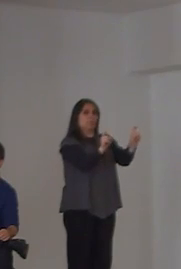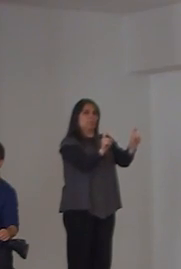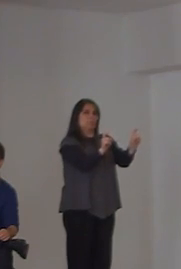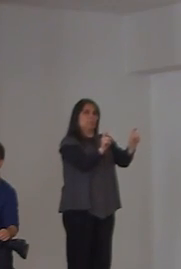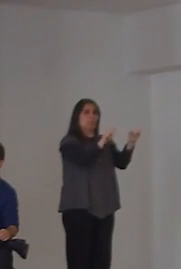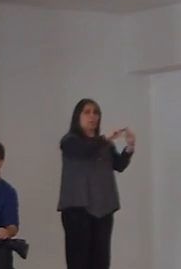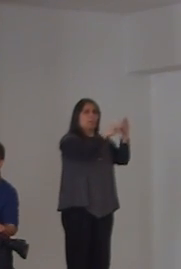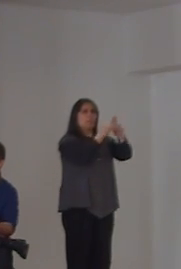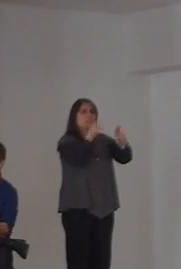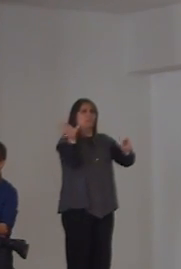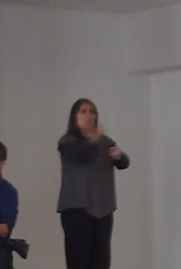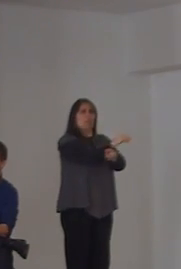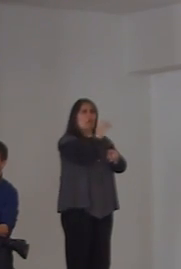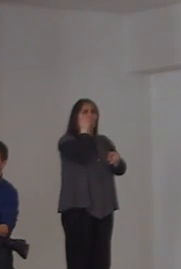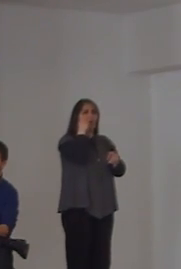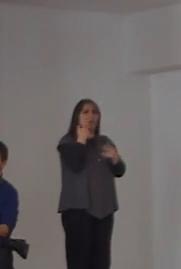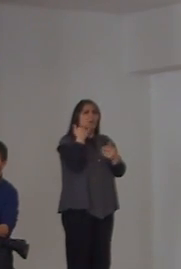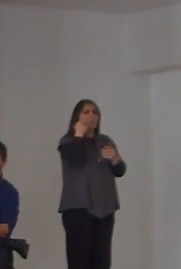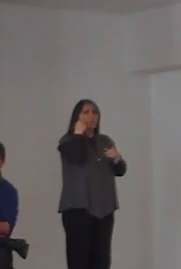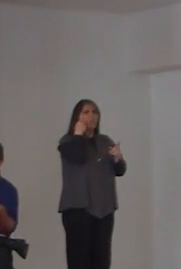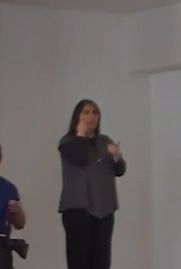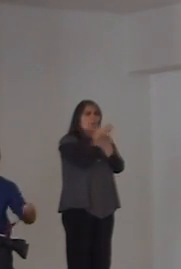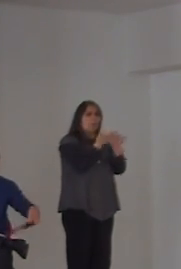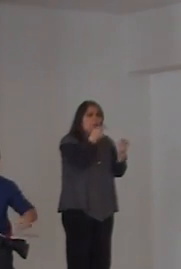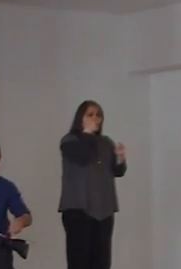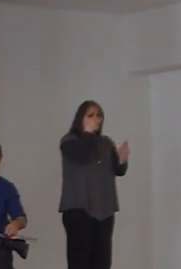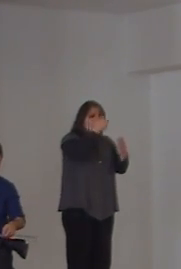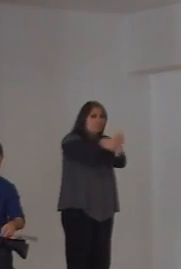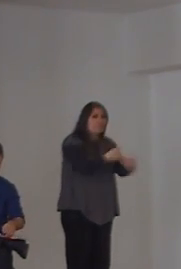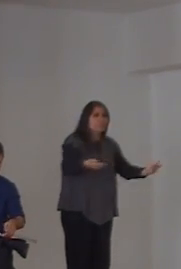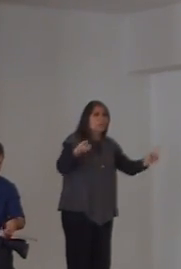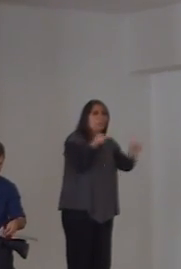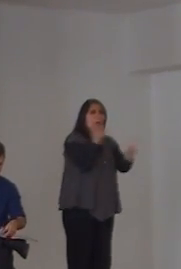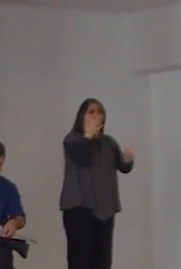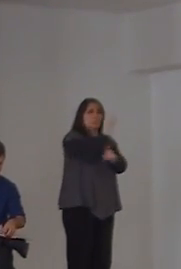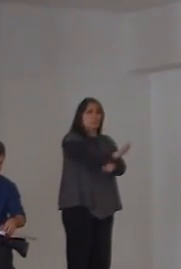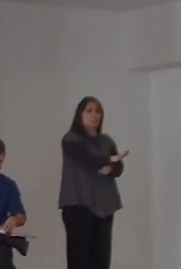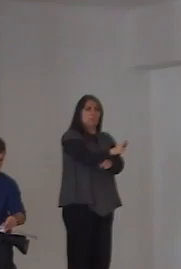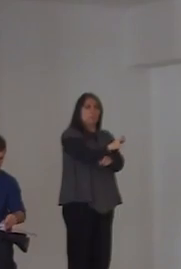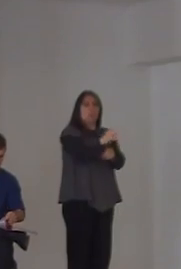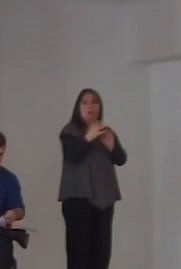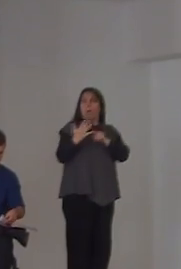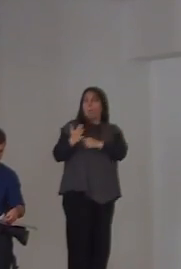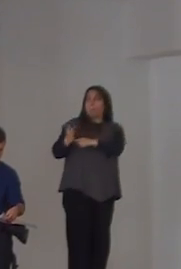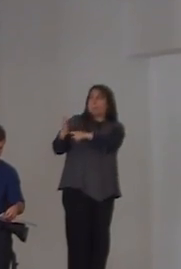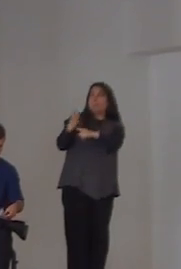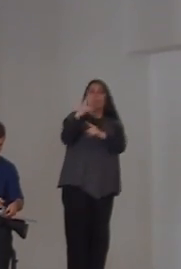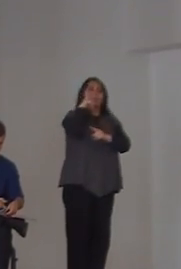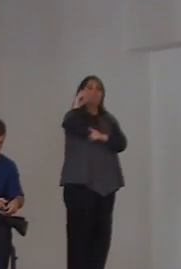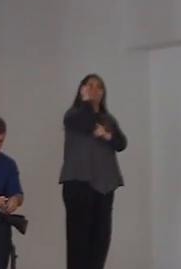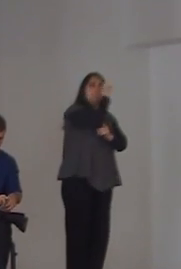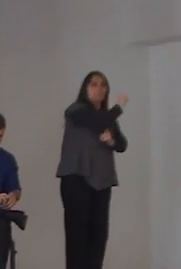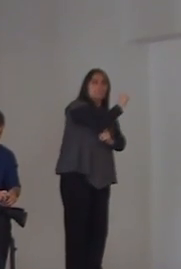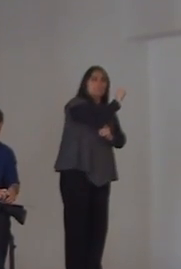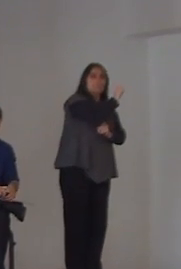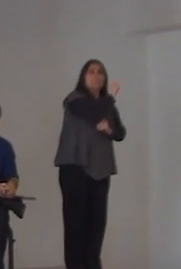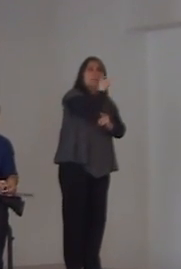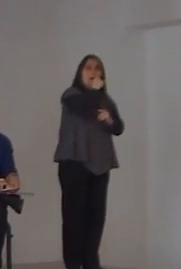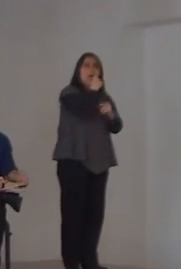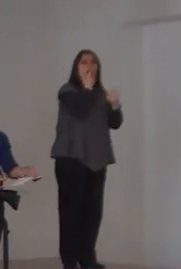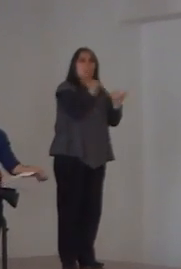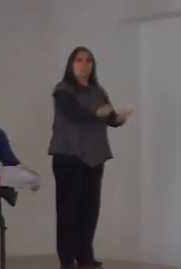nociones, imágenes de infancia que han podido ellos y ellas descubrir, develar en